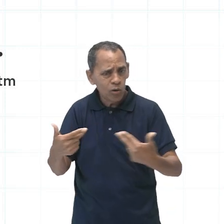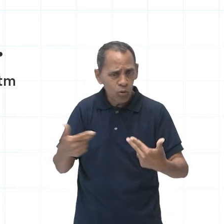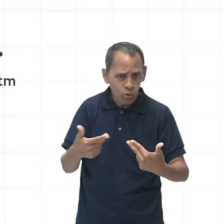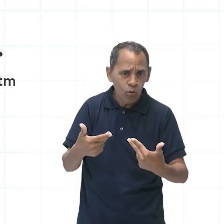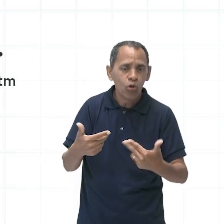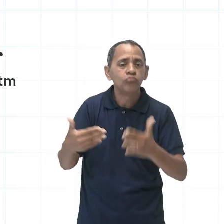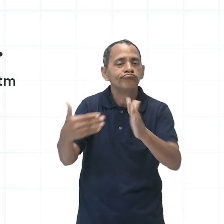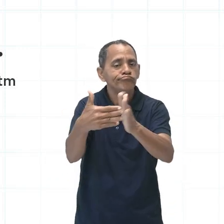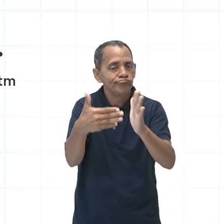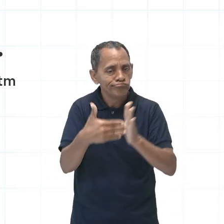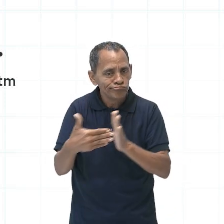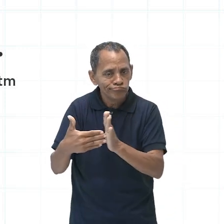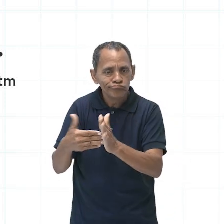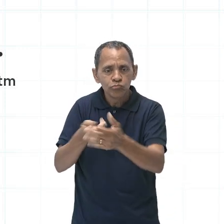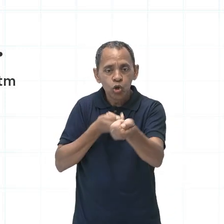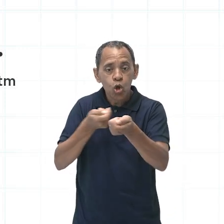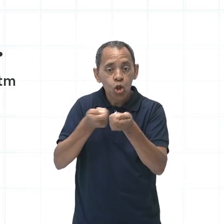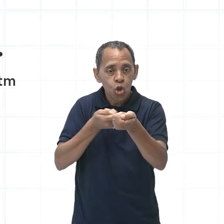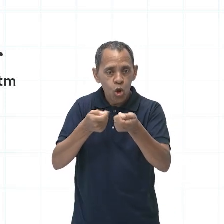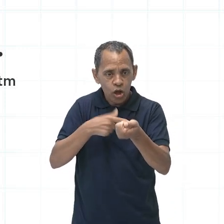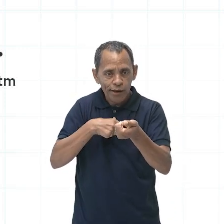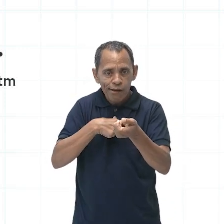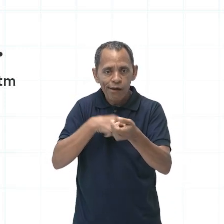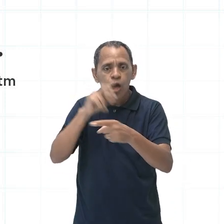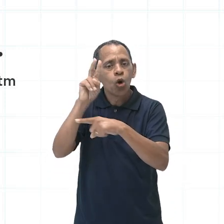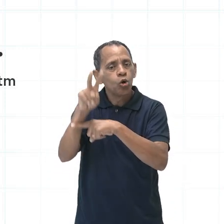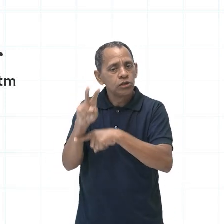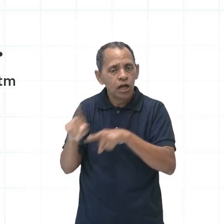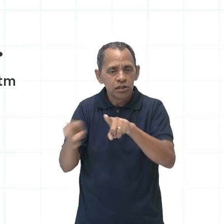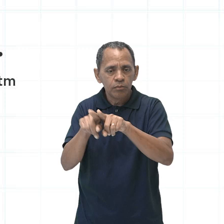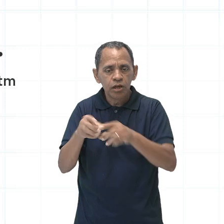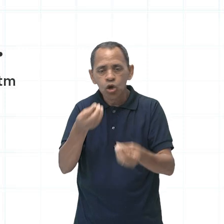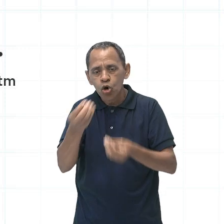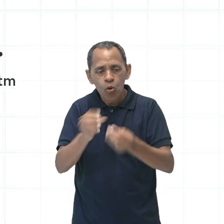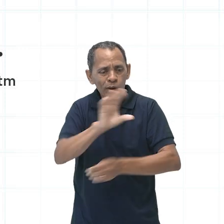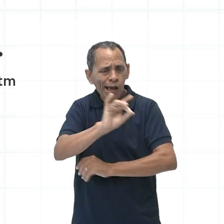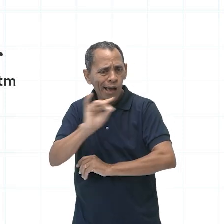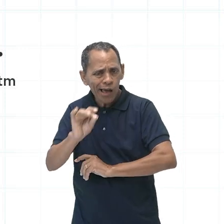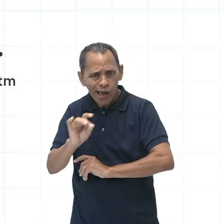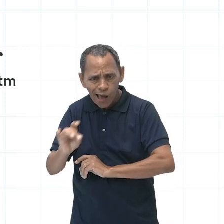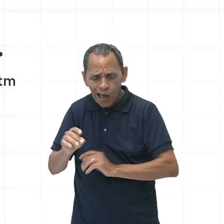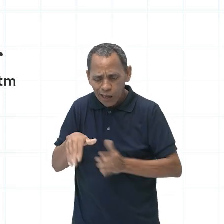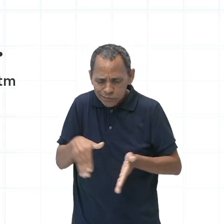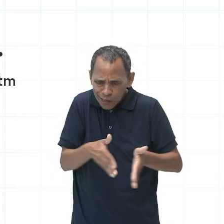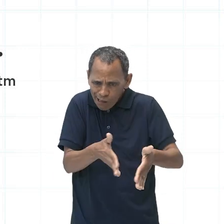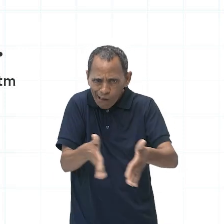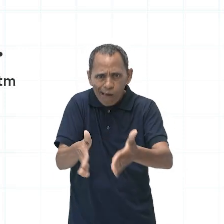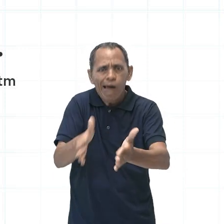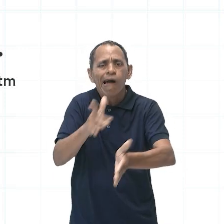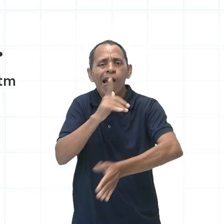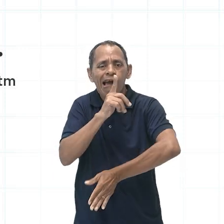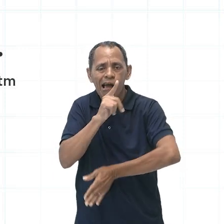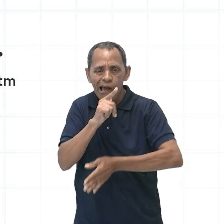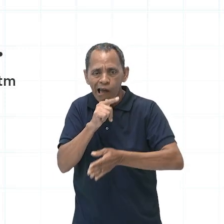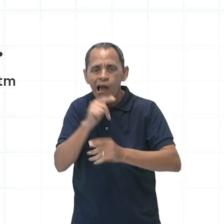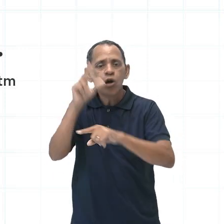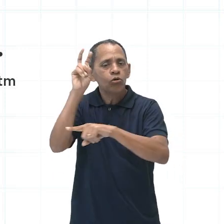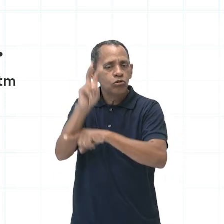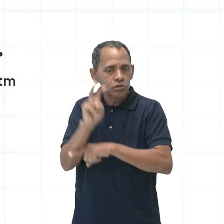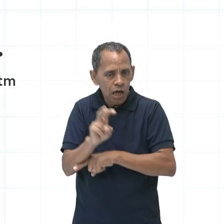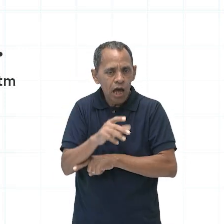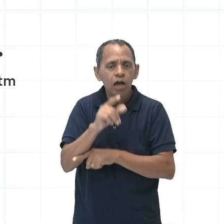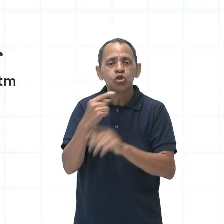ser delimitada. Como é que cada curso d'água ia ter aí a sua área de preservação, indicando